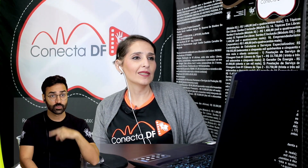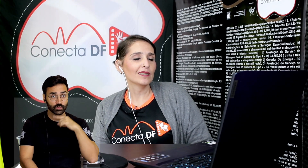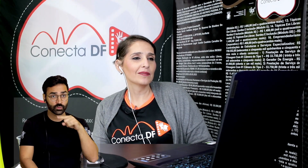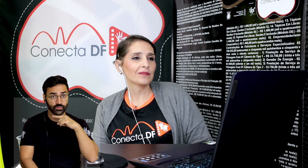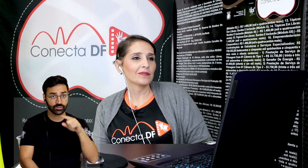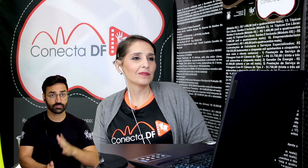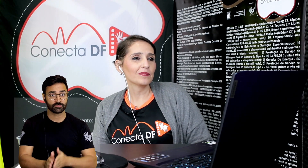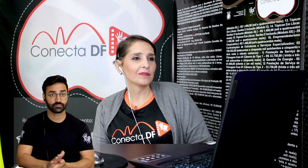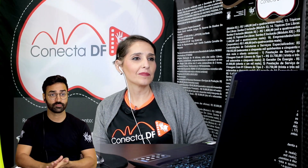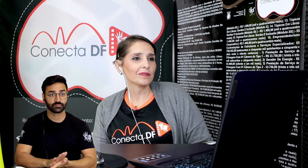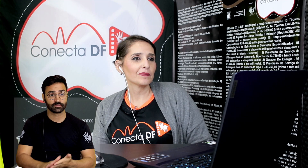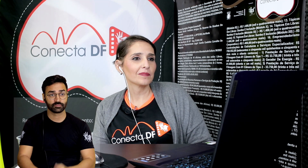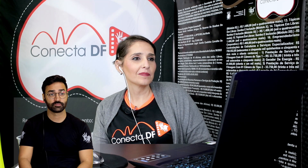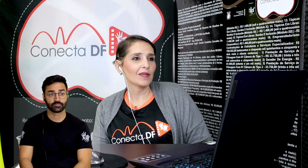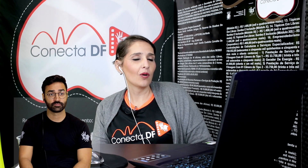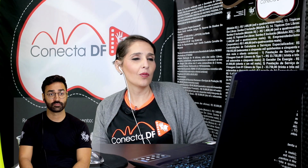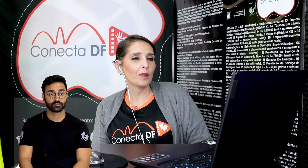dúvida?